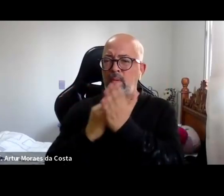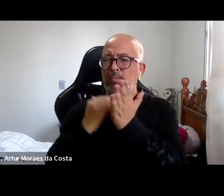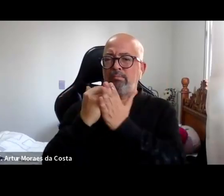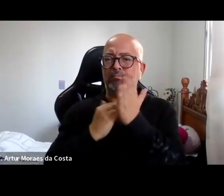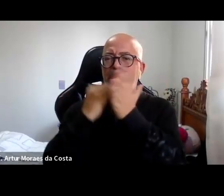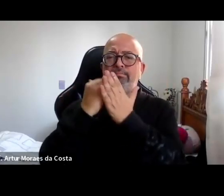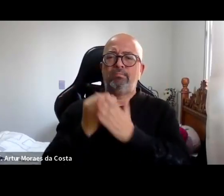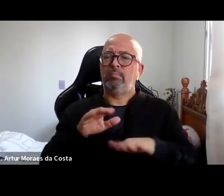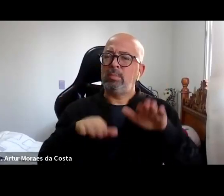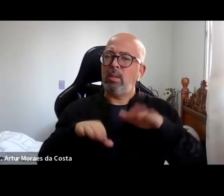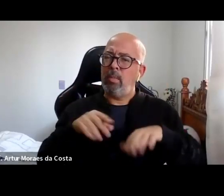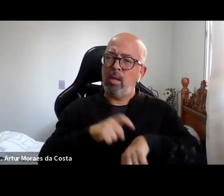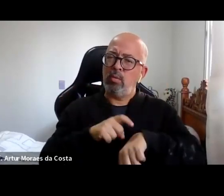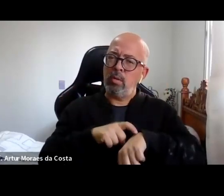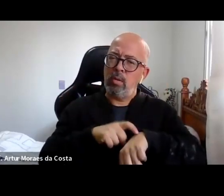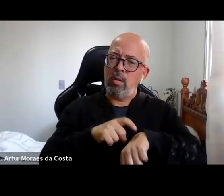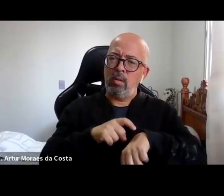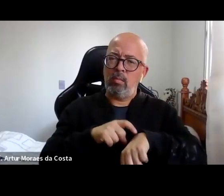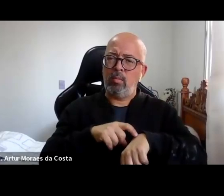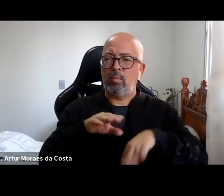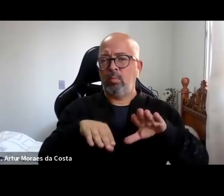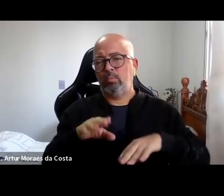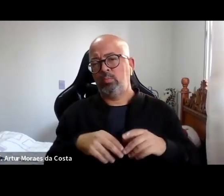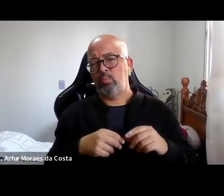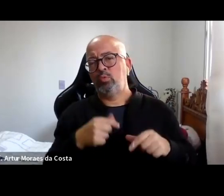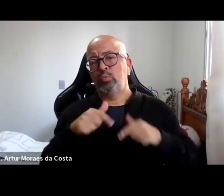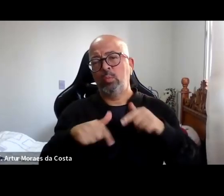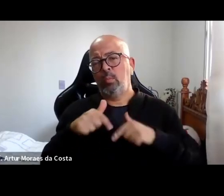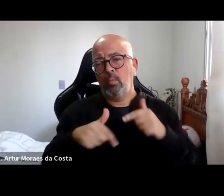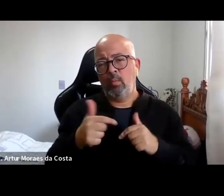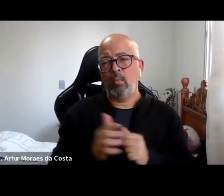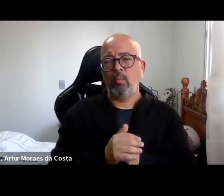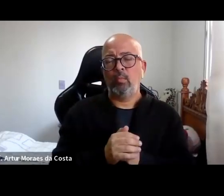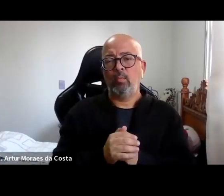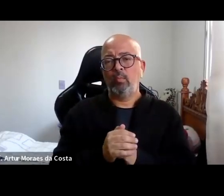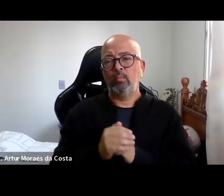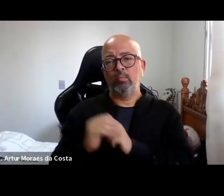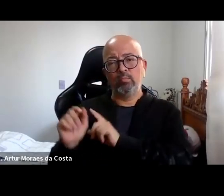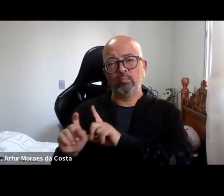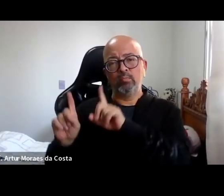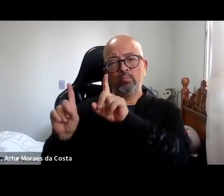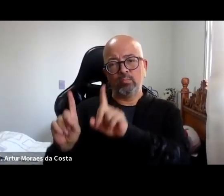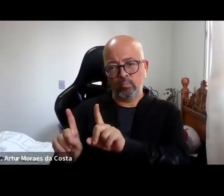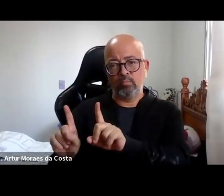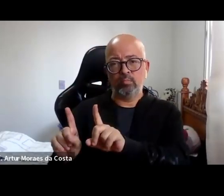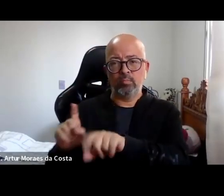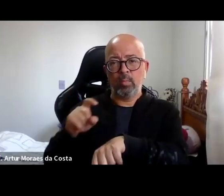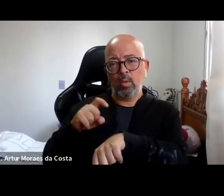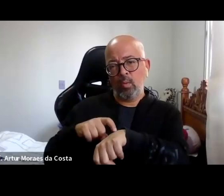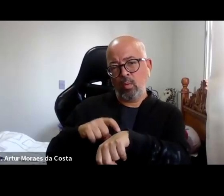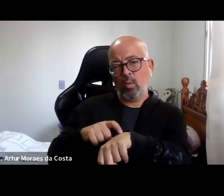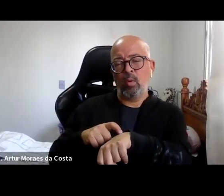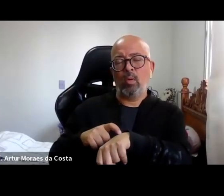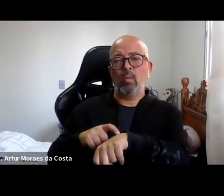eh Solo siega va a permanec serer allí en ese lugar etcétera H un algo algo algo algo